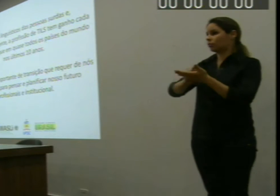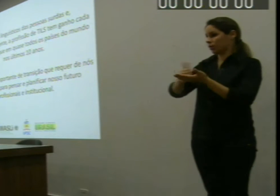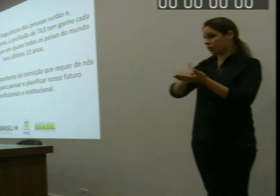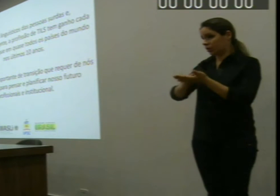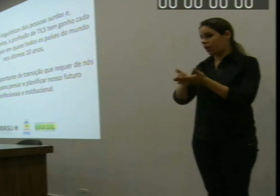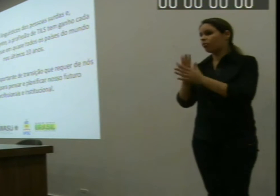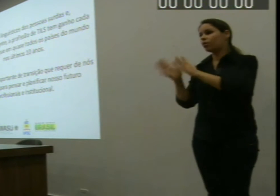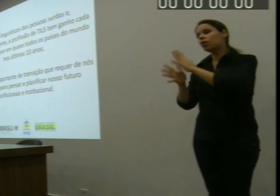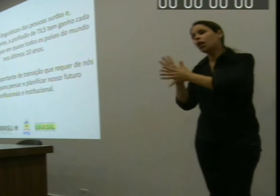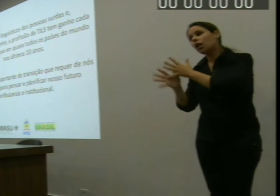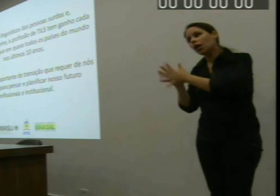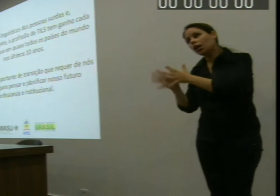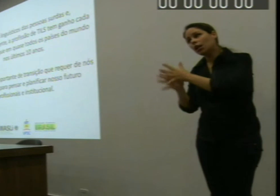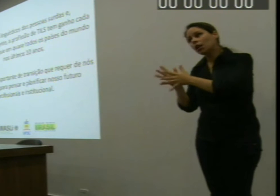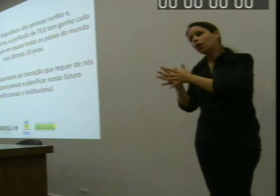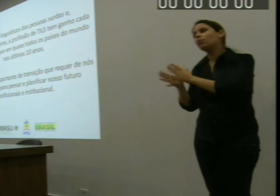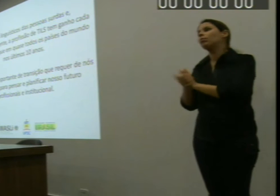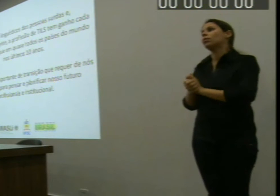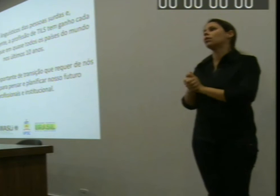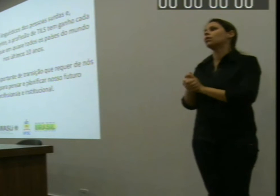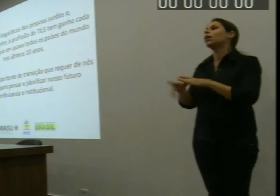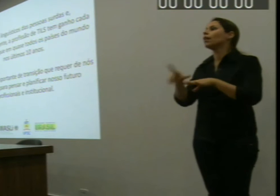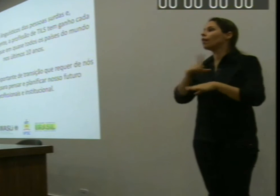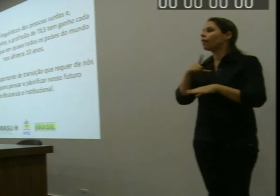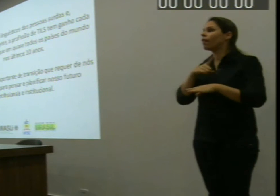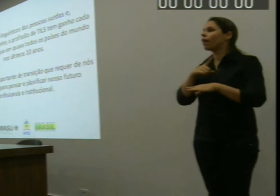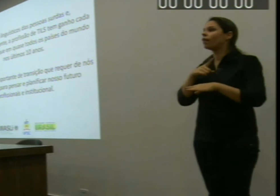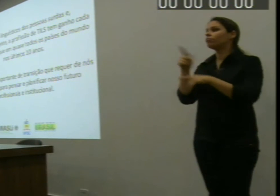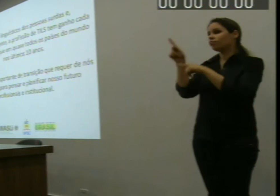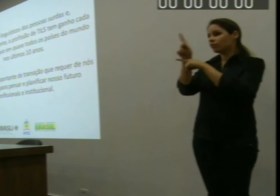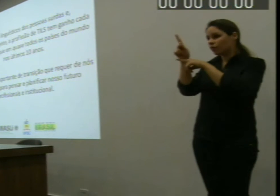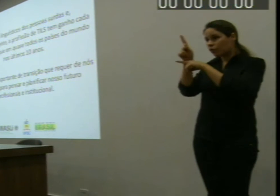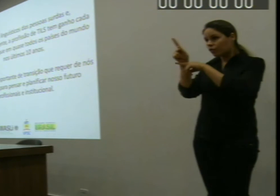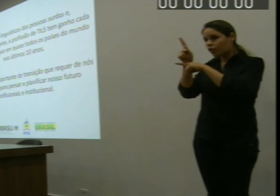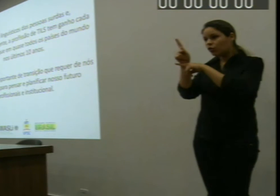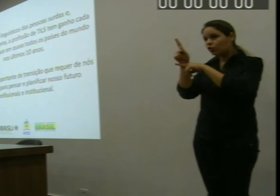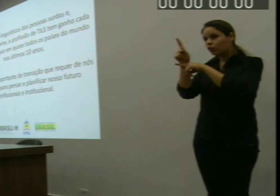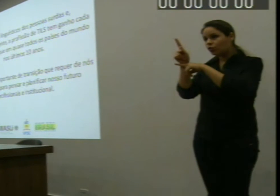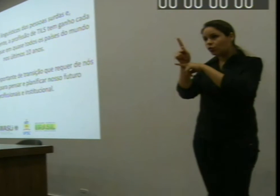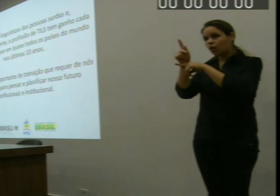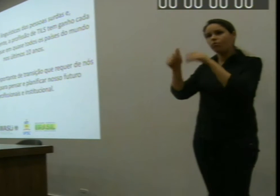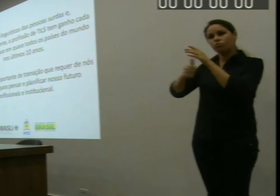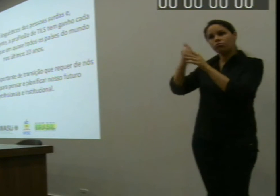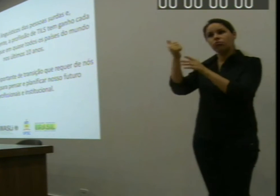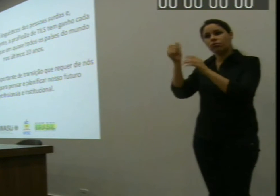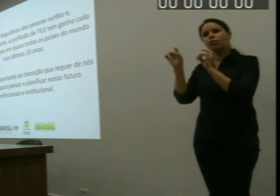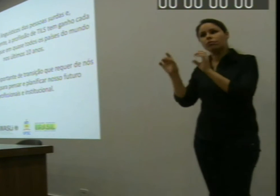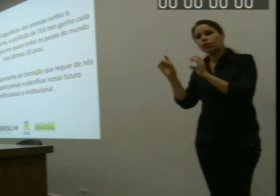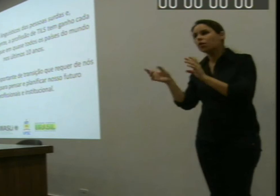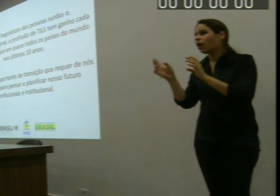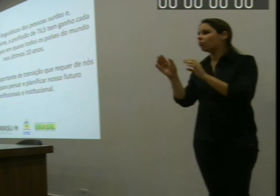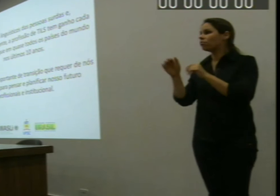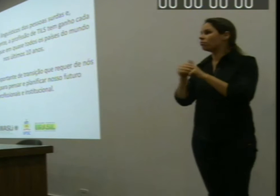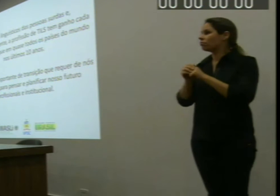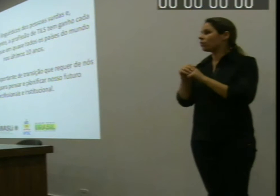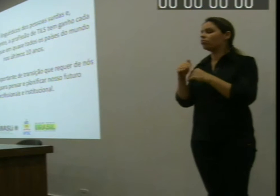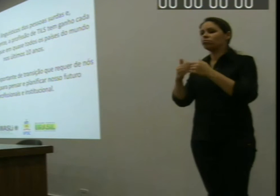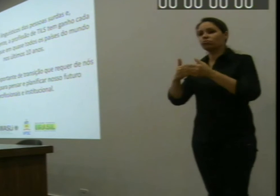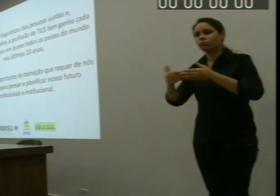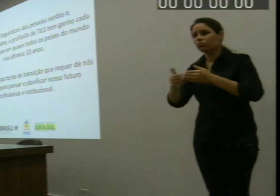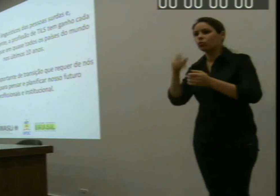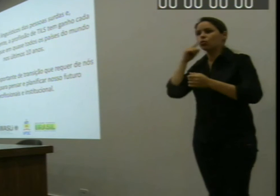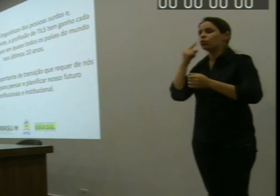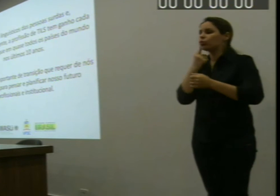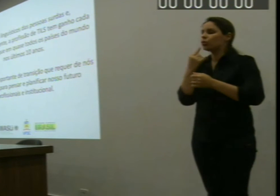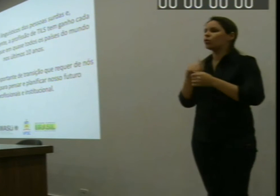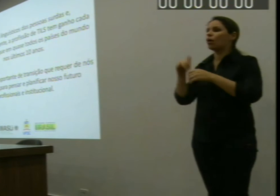eh via vídeo por vídeo videoconferência e para todo tipo de chamada então um surdo pode